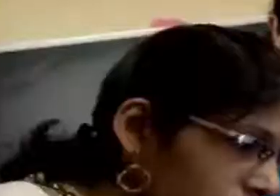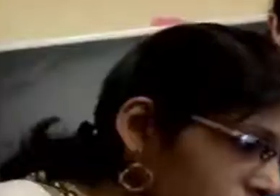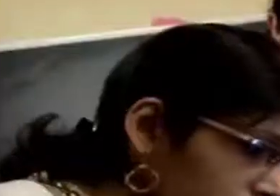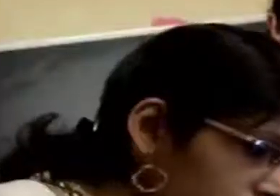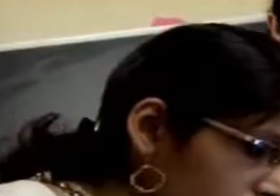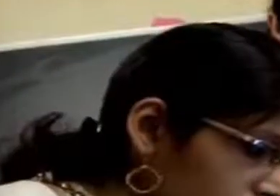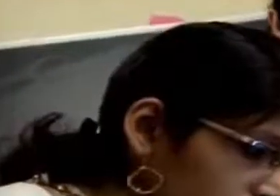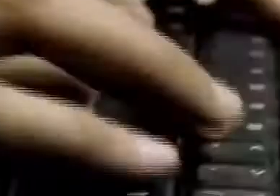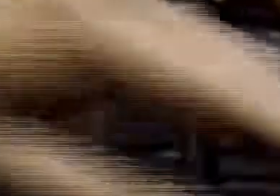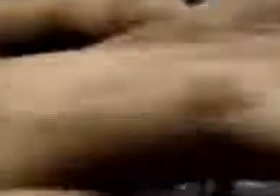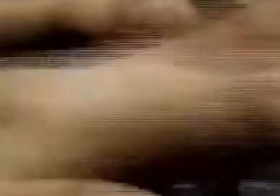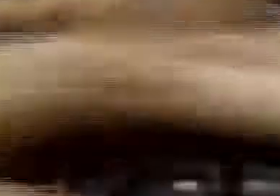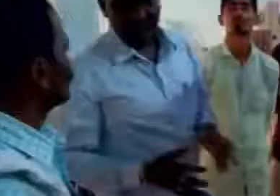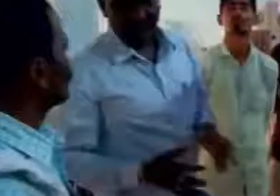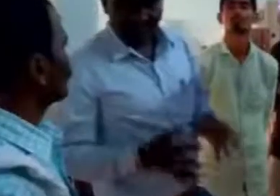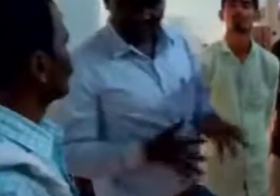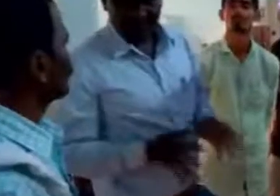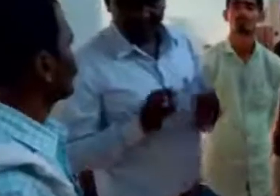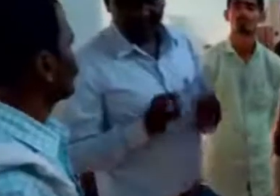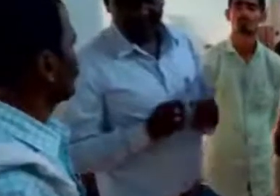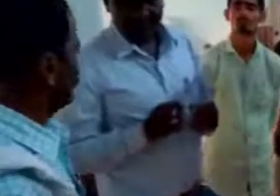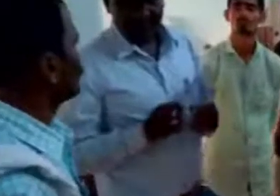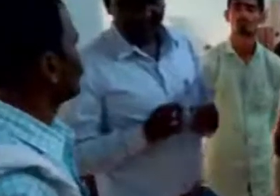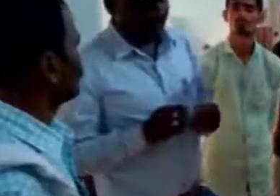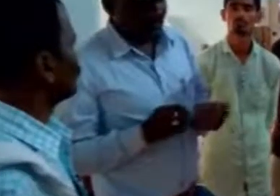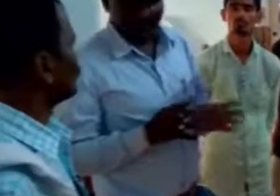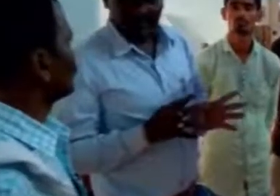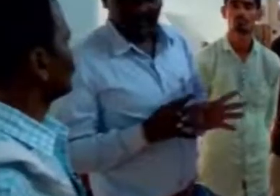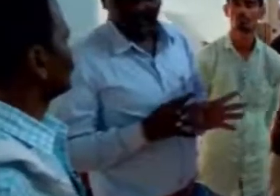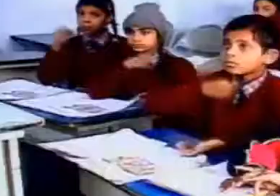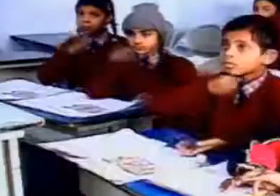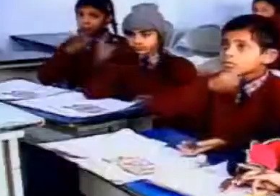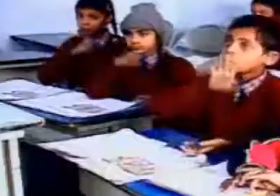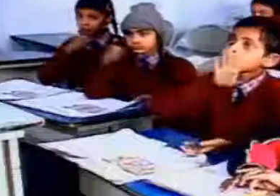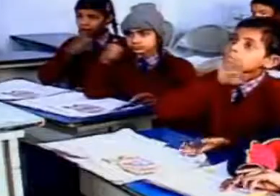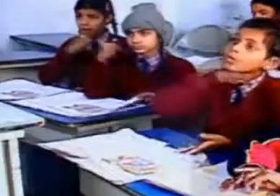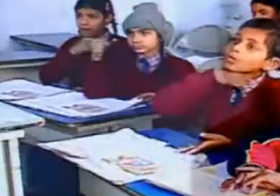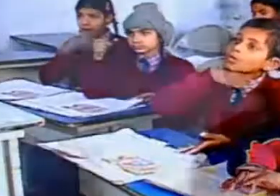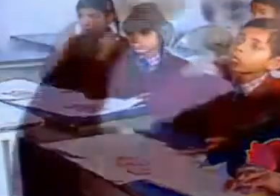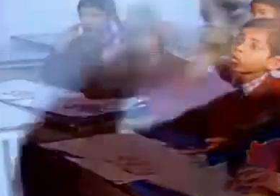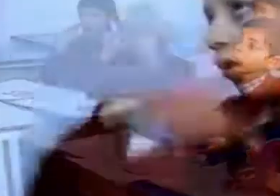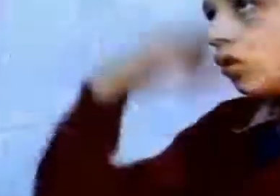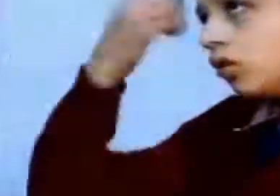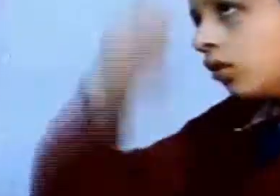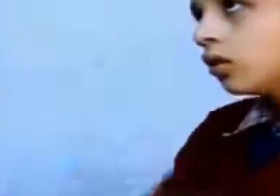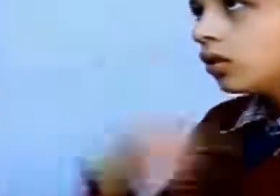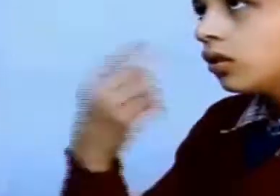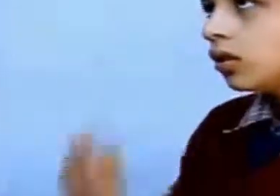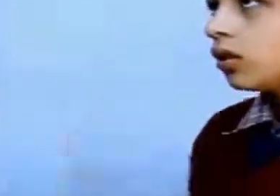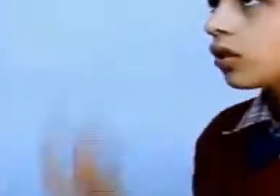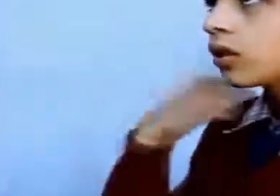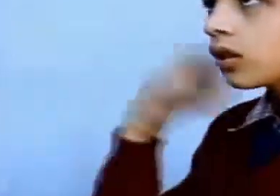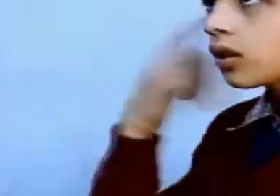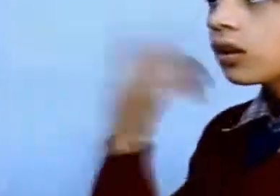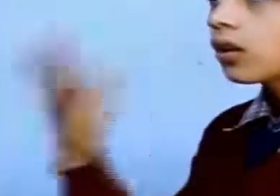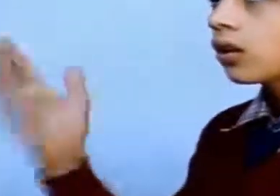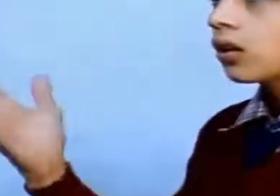स्वयं चुने। हम अपना दीपक स्वयं बने, हम